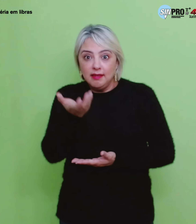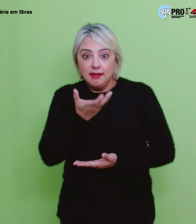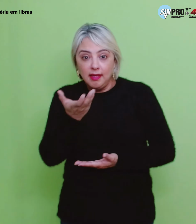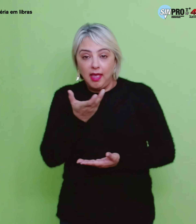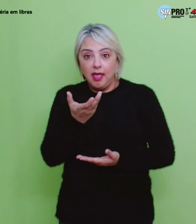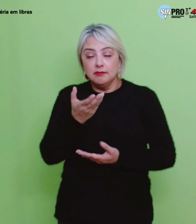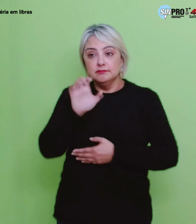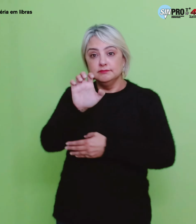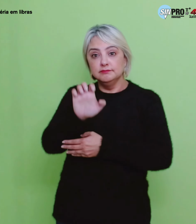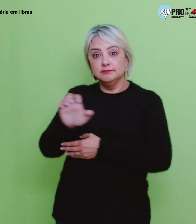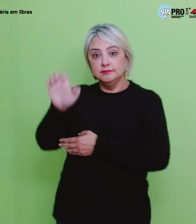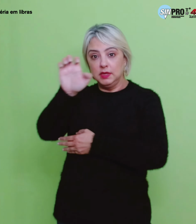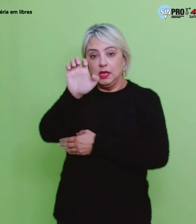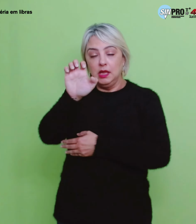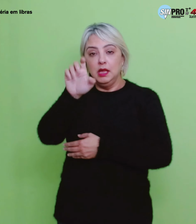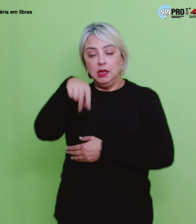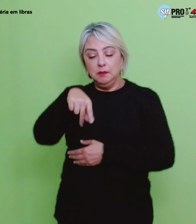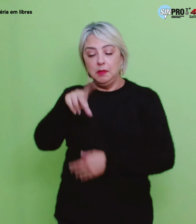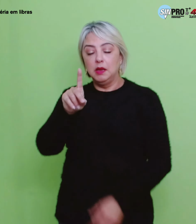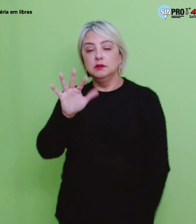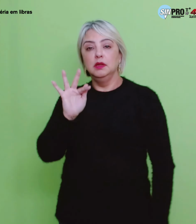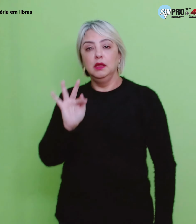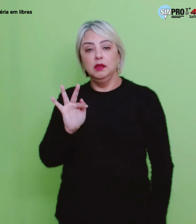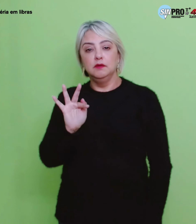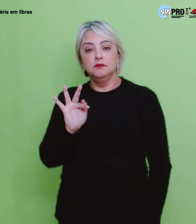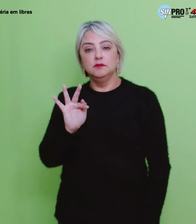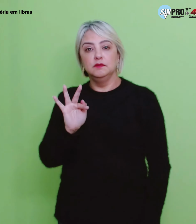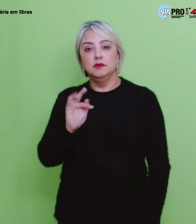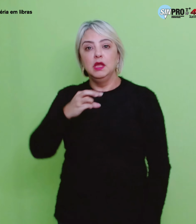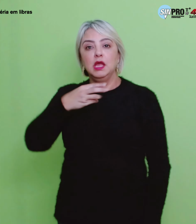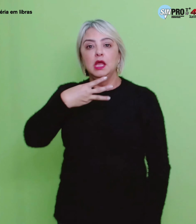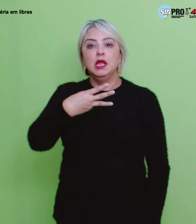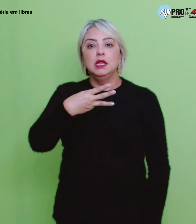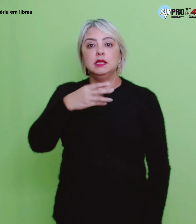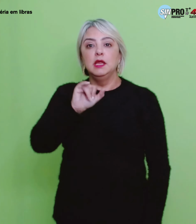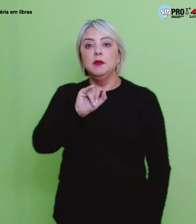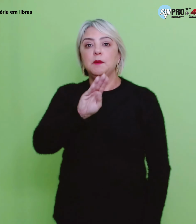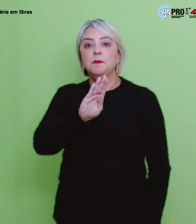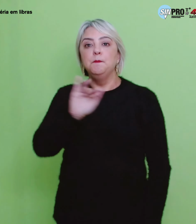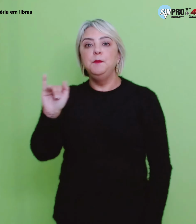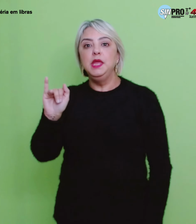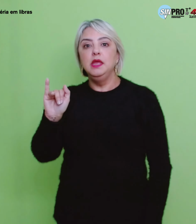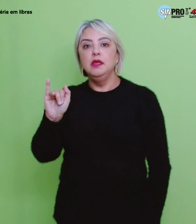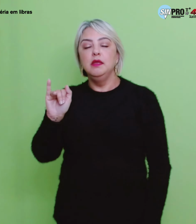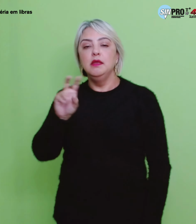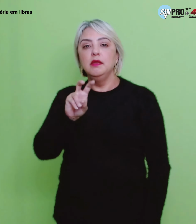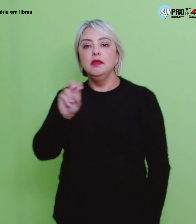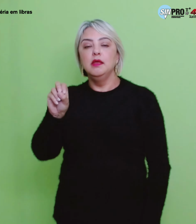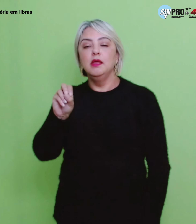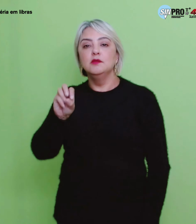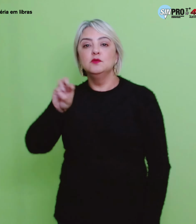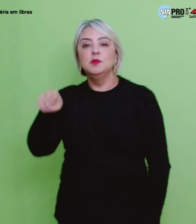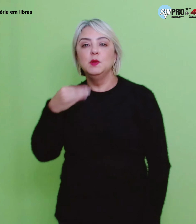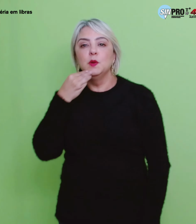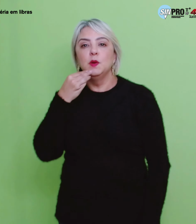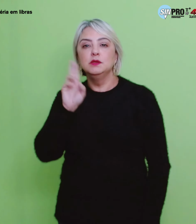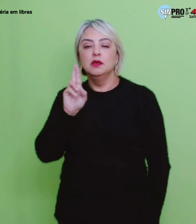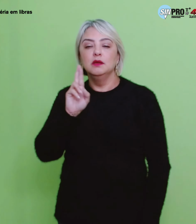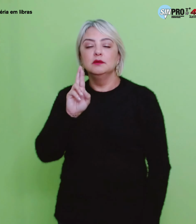para repassar aos estados e para o Distrito Federal 3 bilhões e 500 milhões de